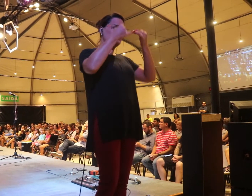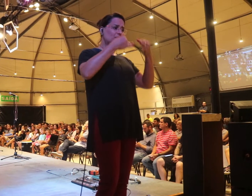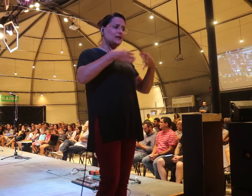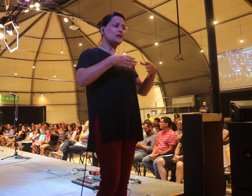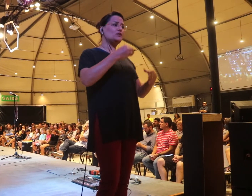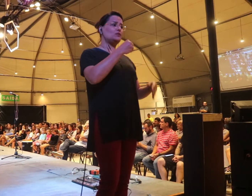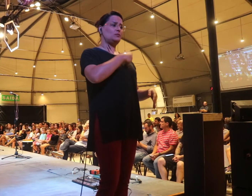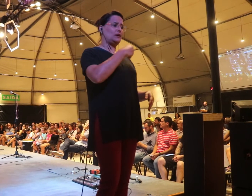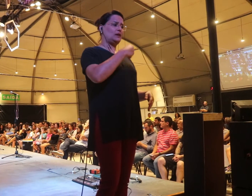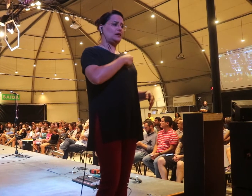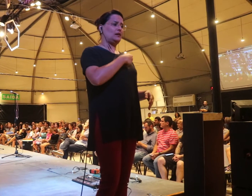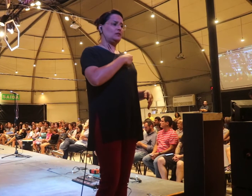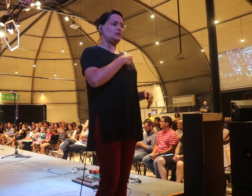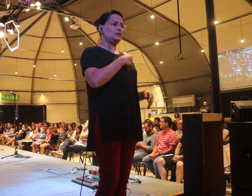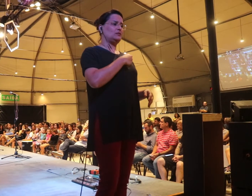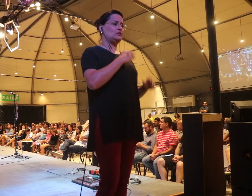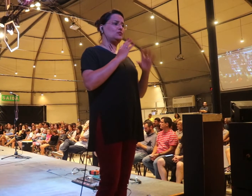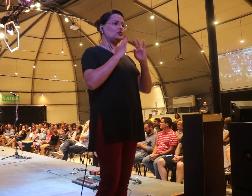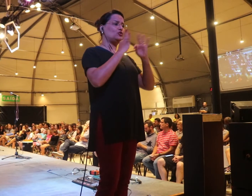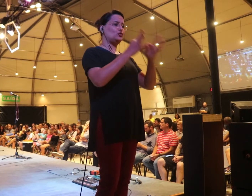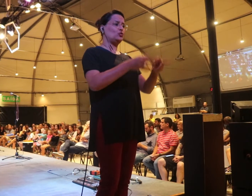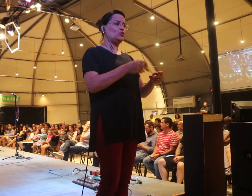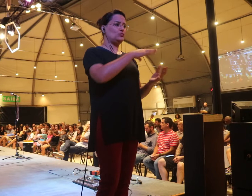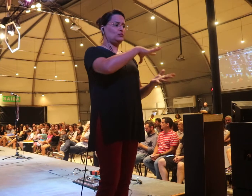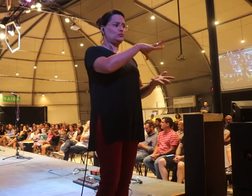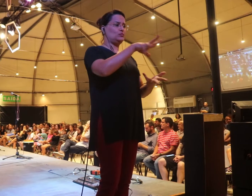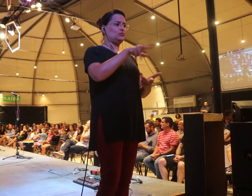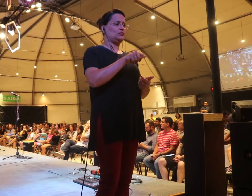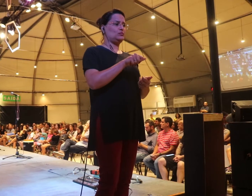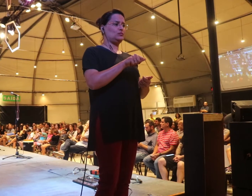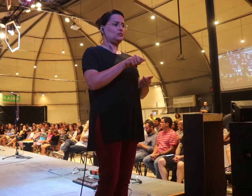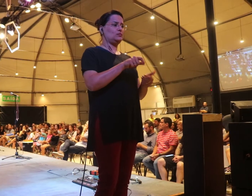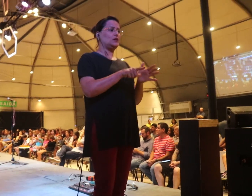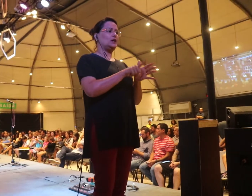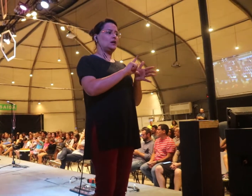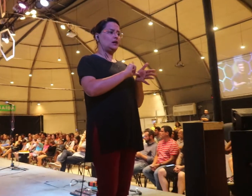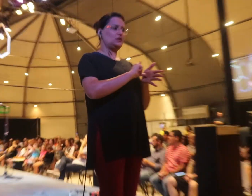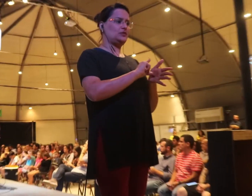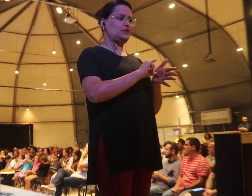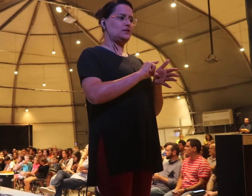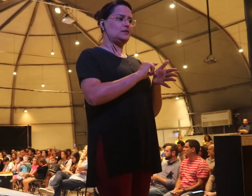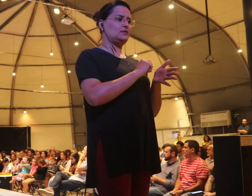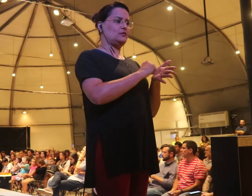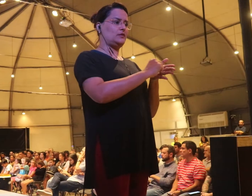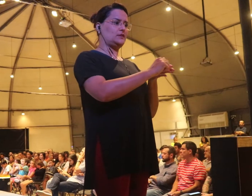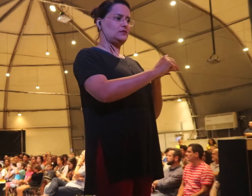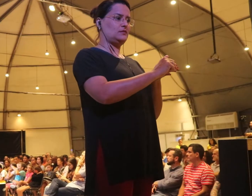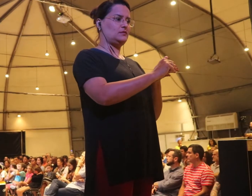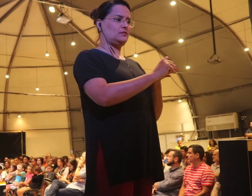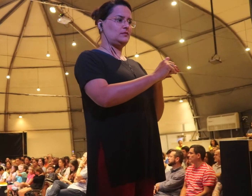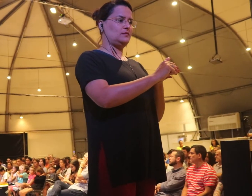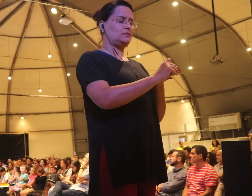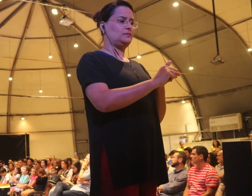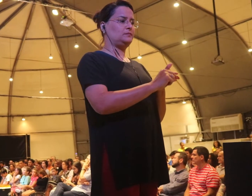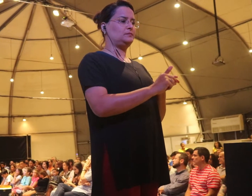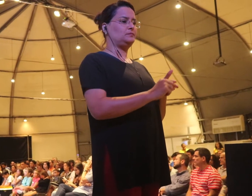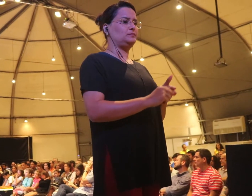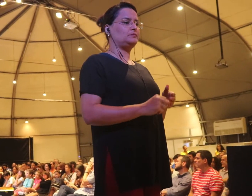era algo totalmente desesperançoso, que acabaria com toda a nossa vontade de viver, de acordar a cada